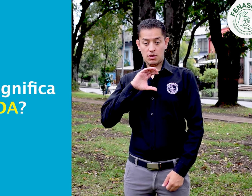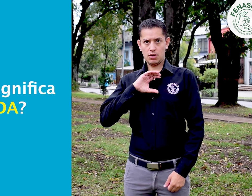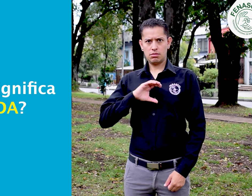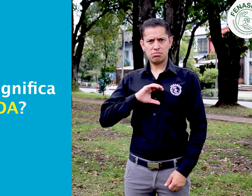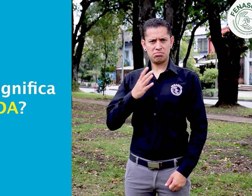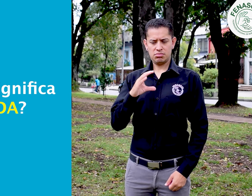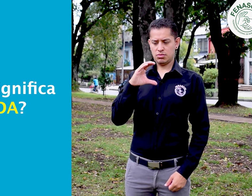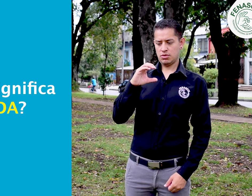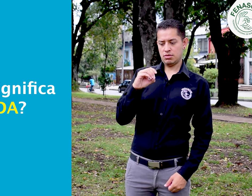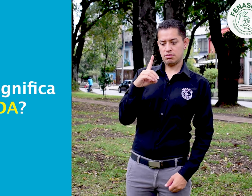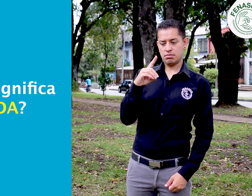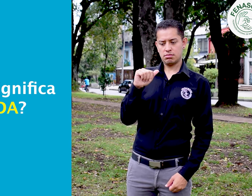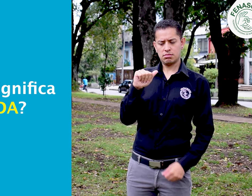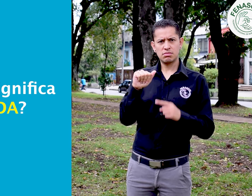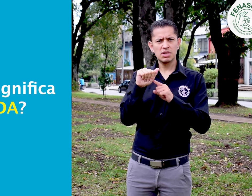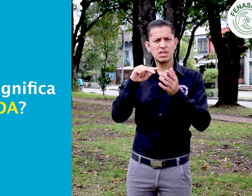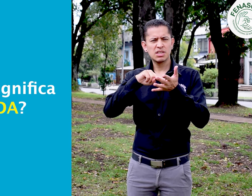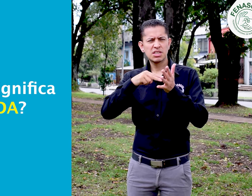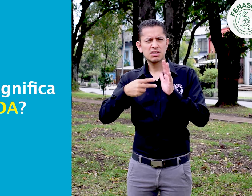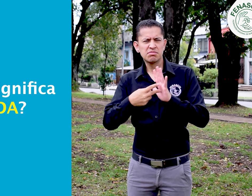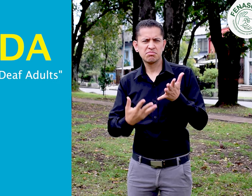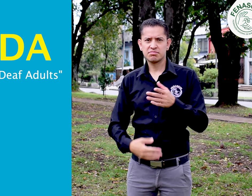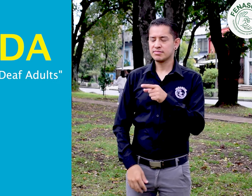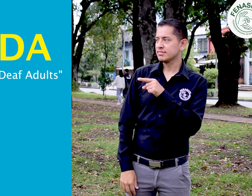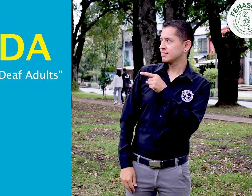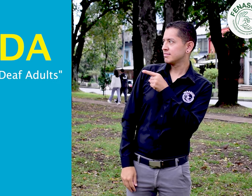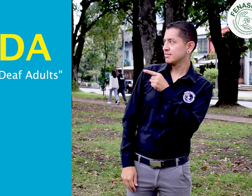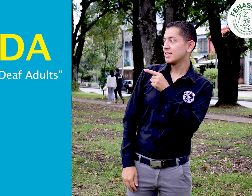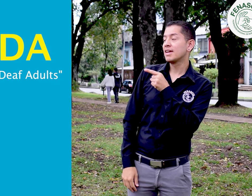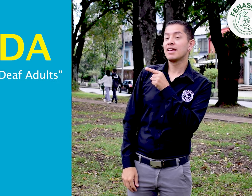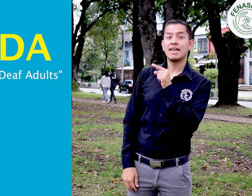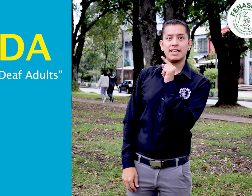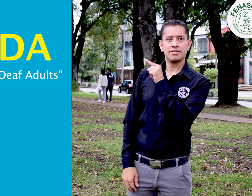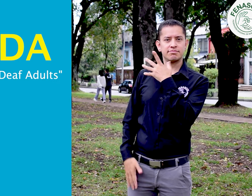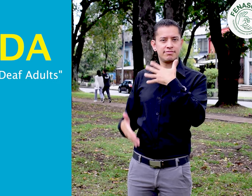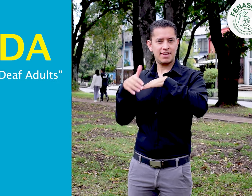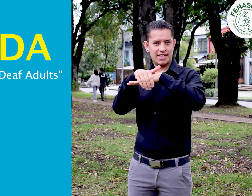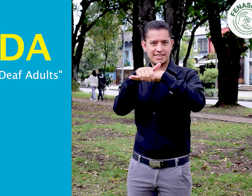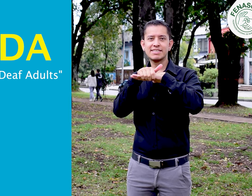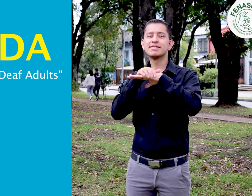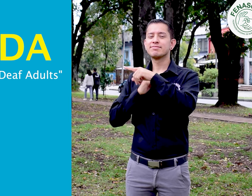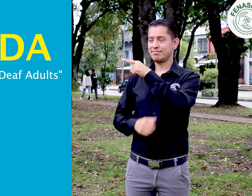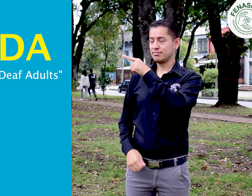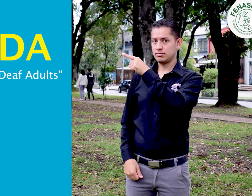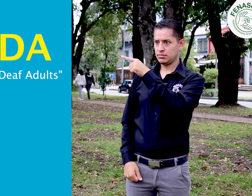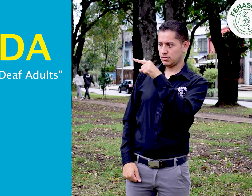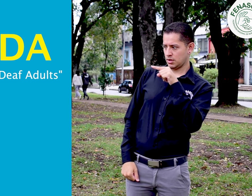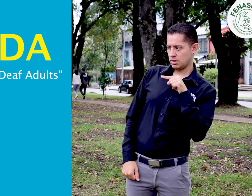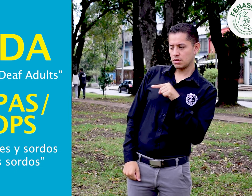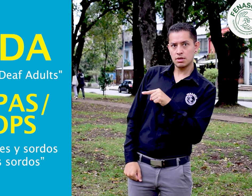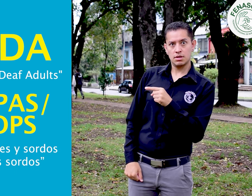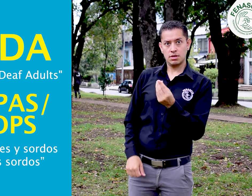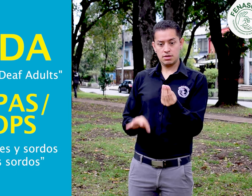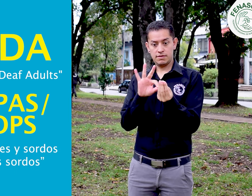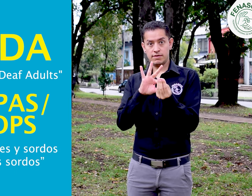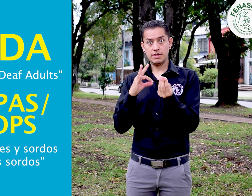¿Qué significa coda? Es una sigla en inglés. Y en español,